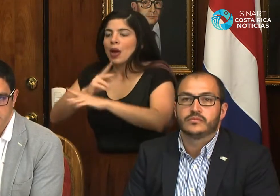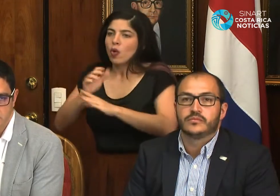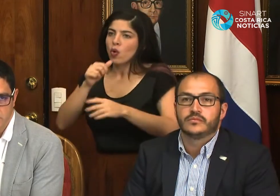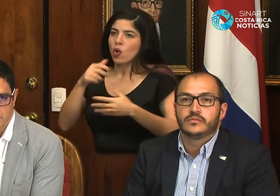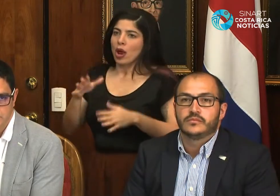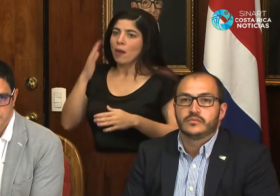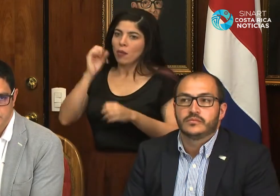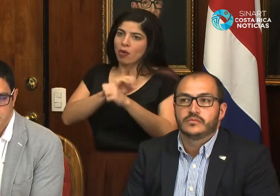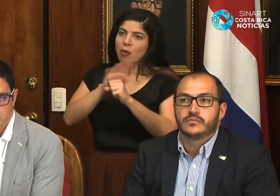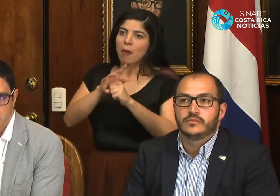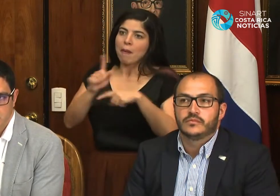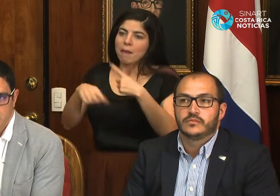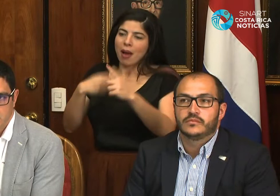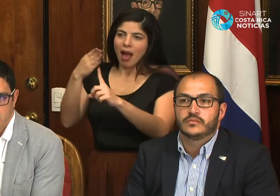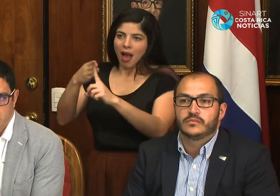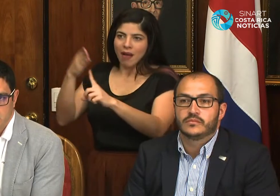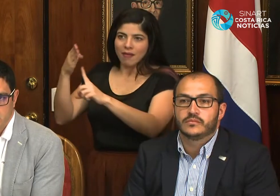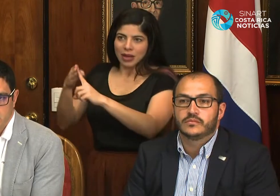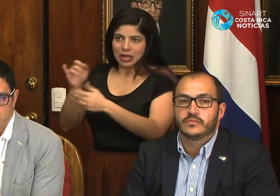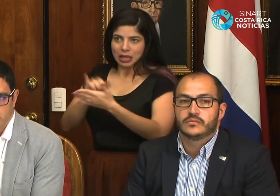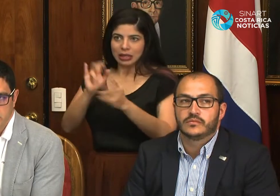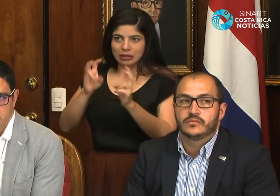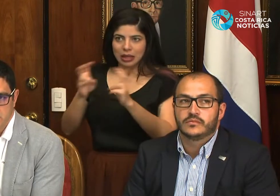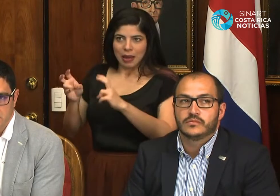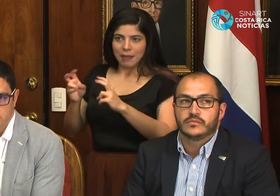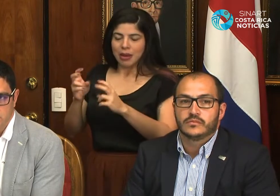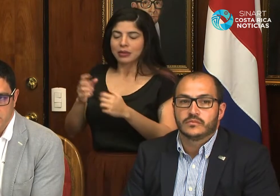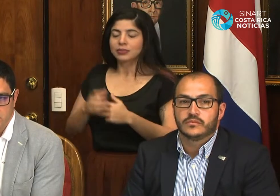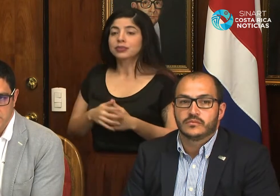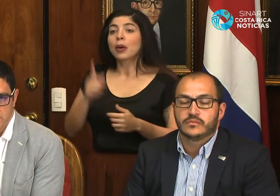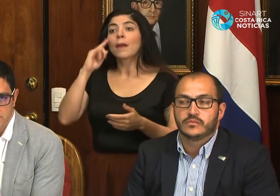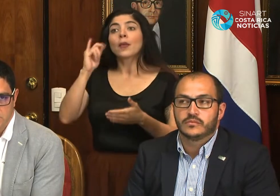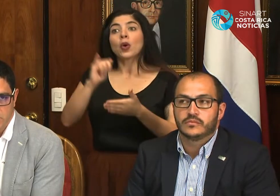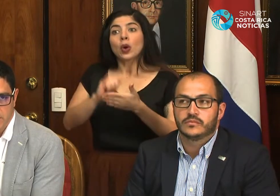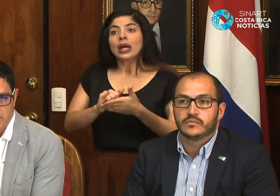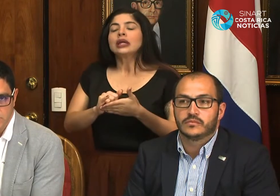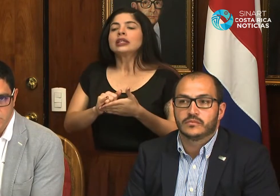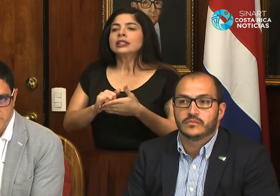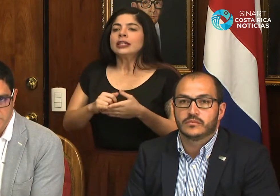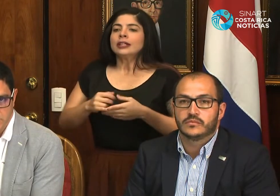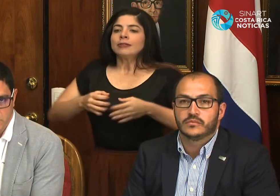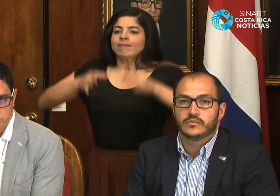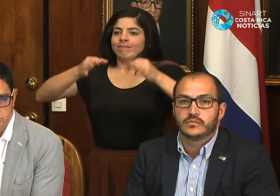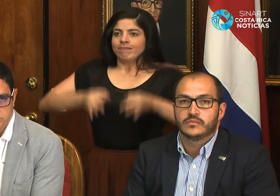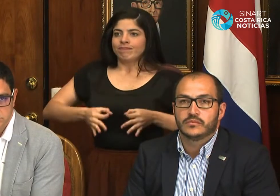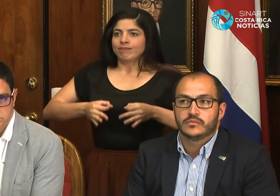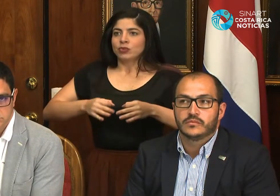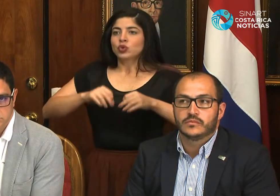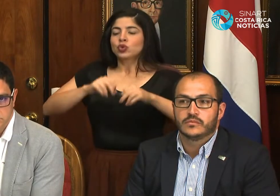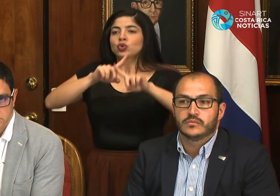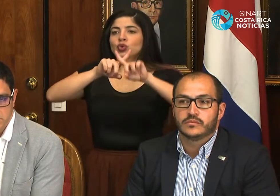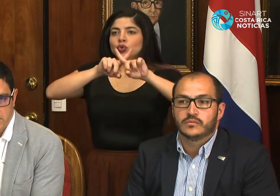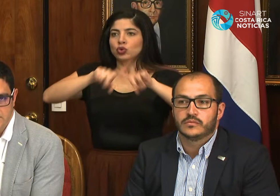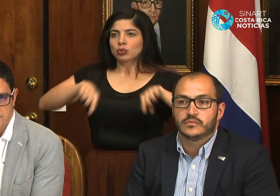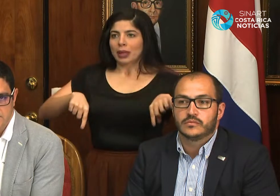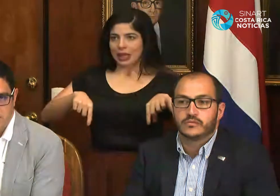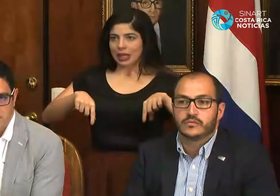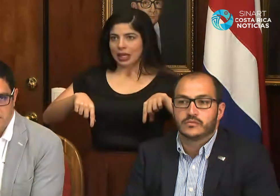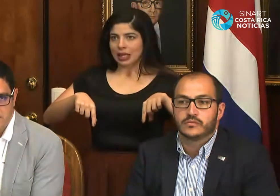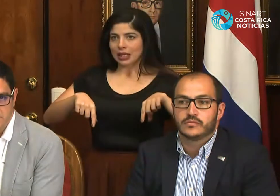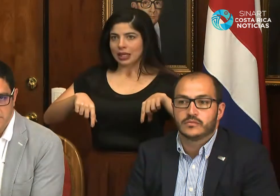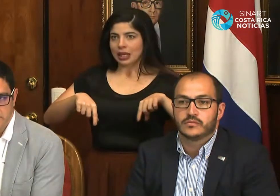mismo COVID-19. Y por eso es que hemos tomado medidas como la suspensión de